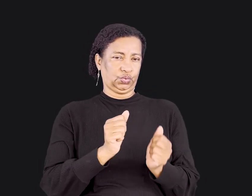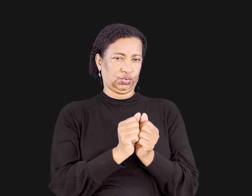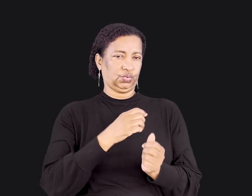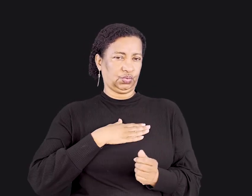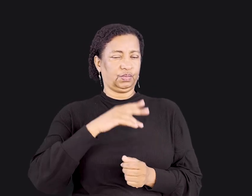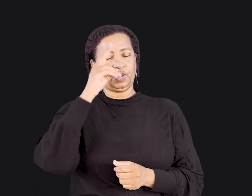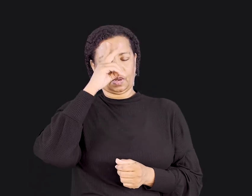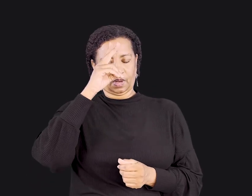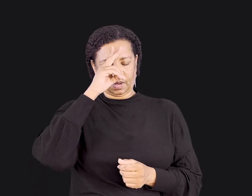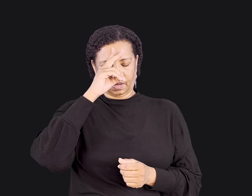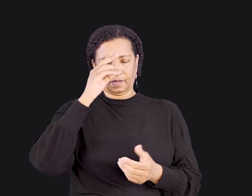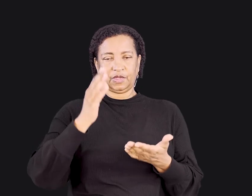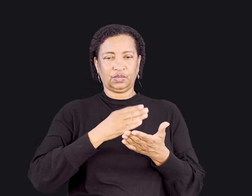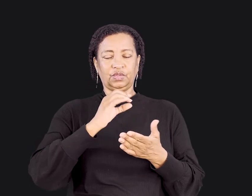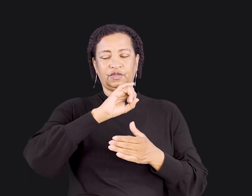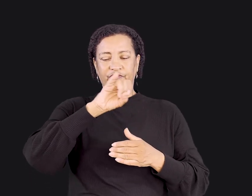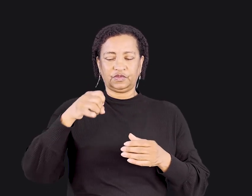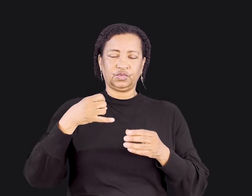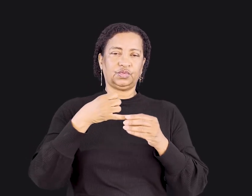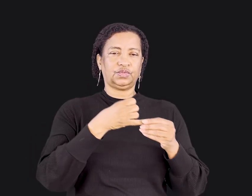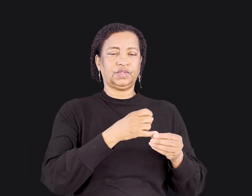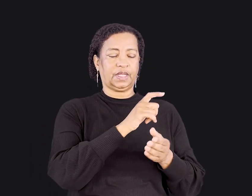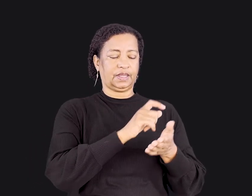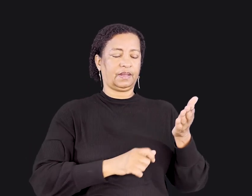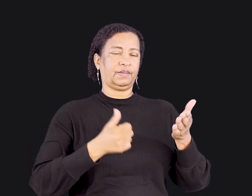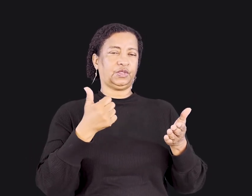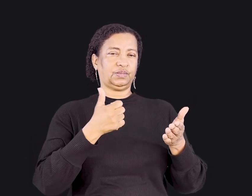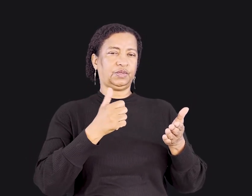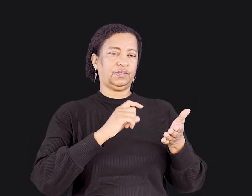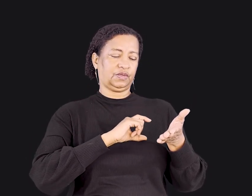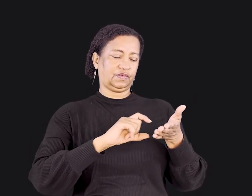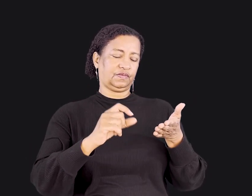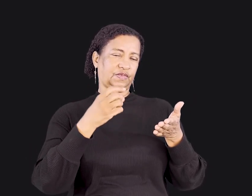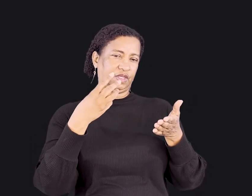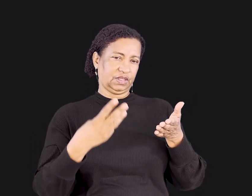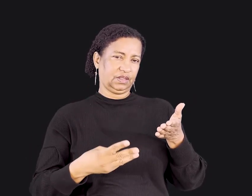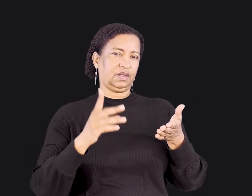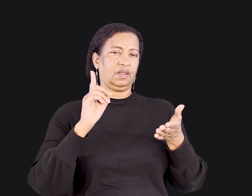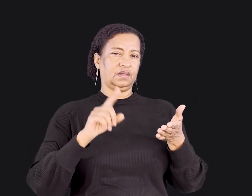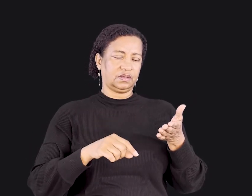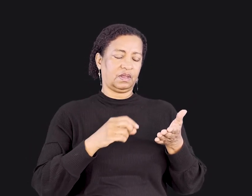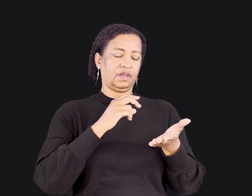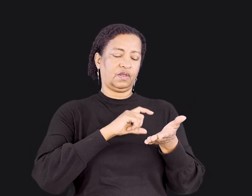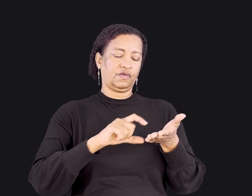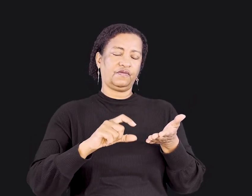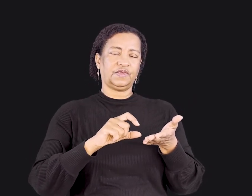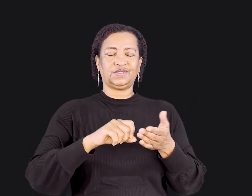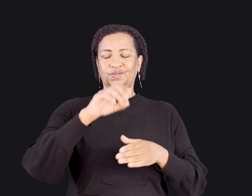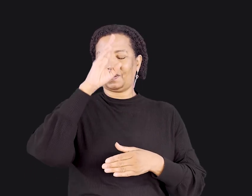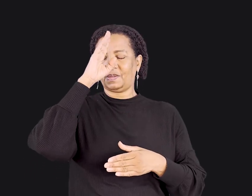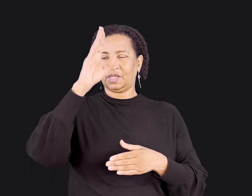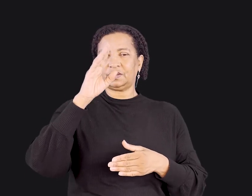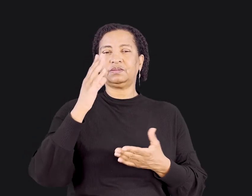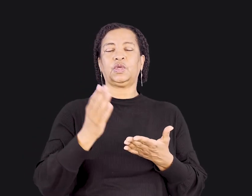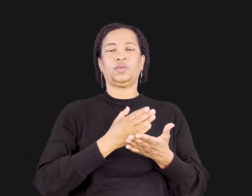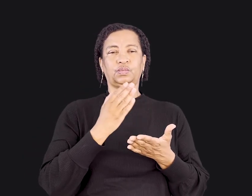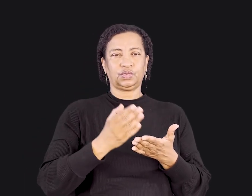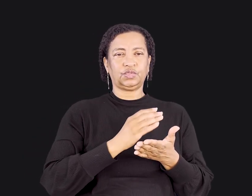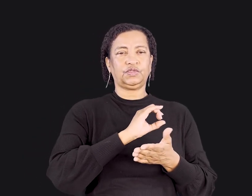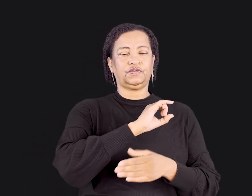não? Josué, capítulo 1, verso 3, é o versículo-chave do livro de Josué. E Efésios, capítulo 1,